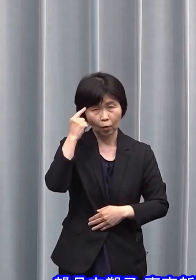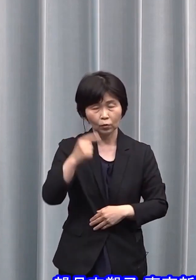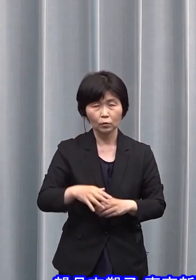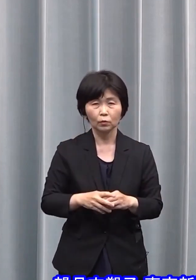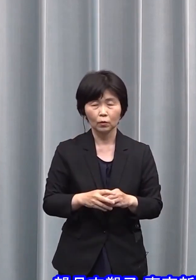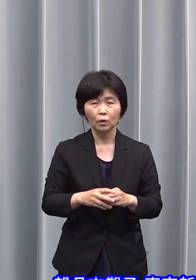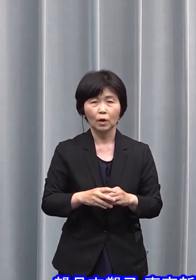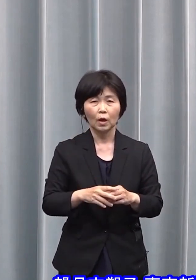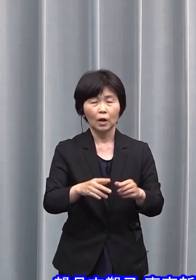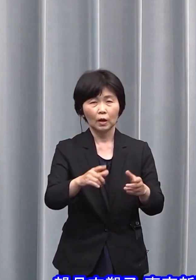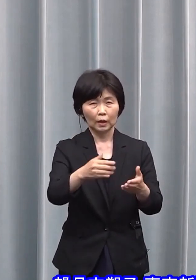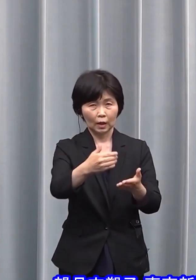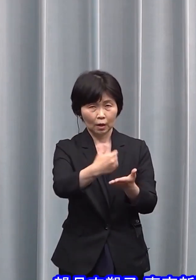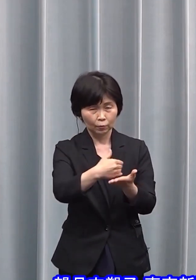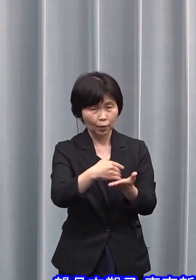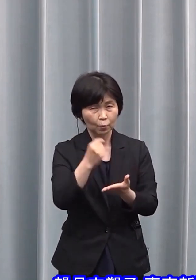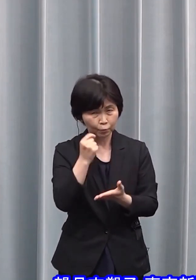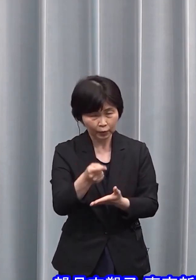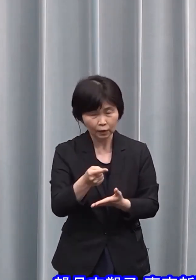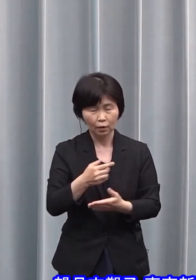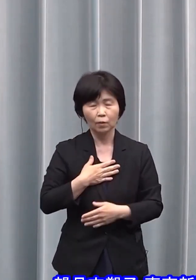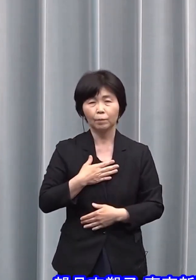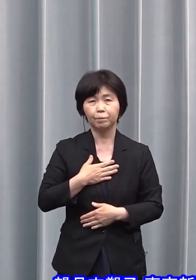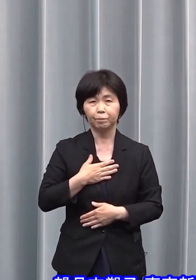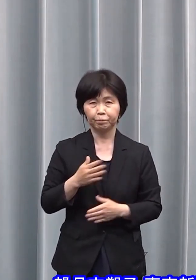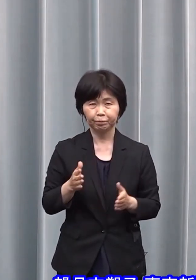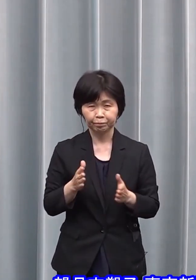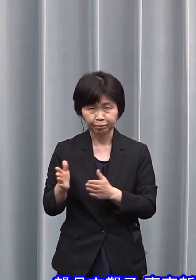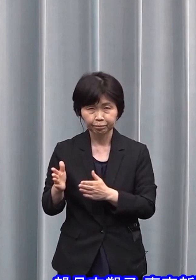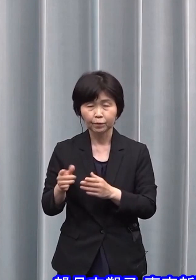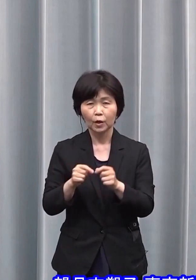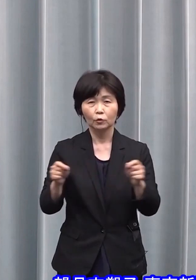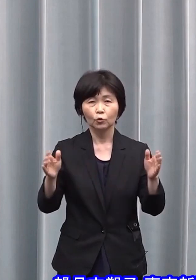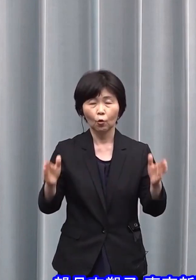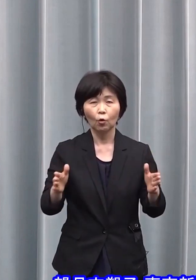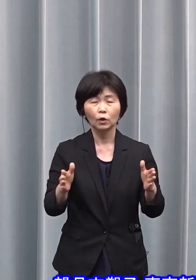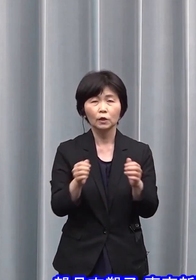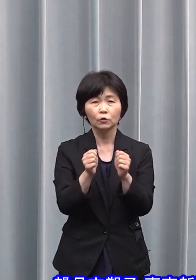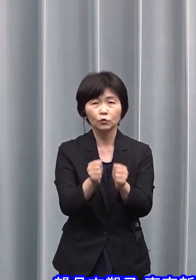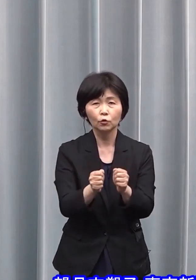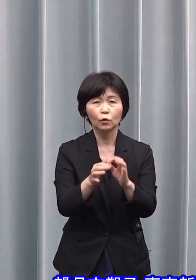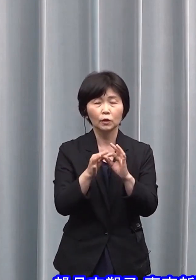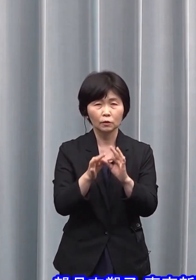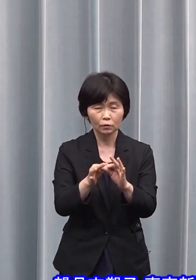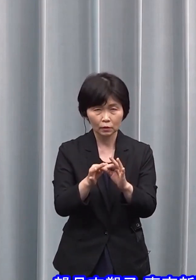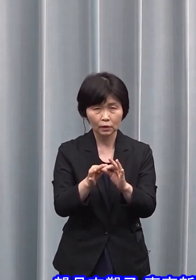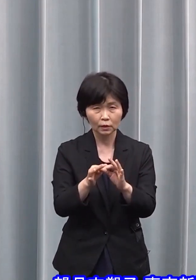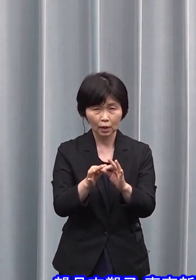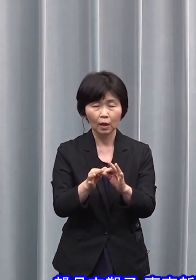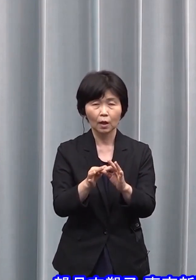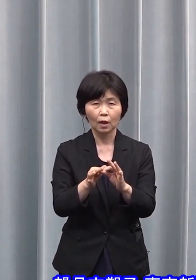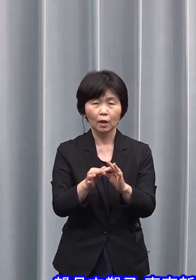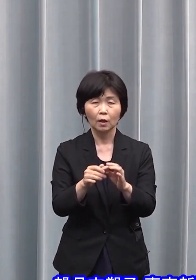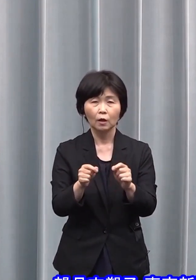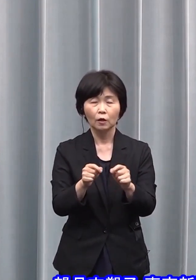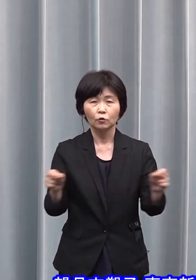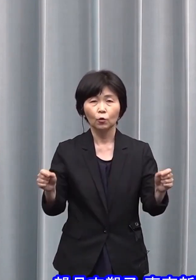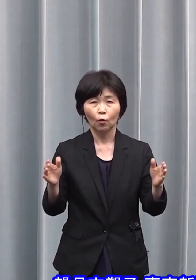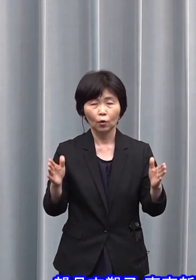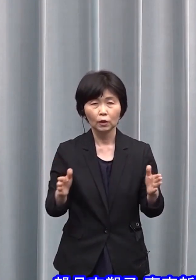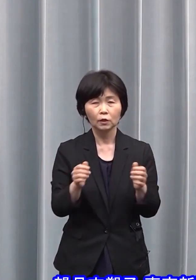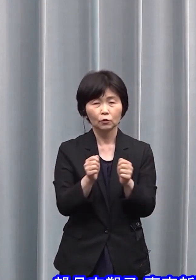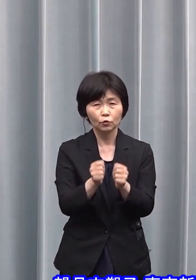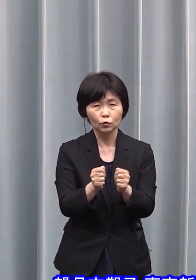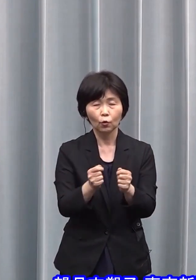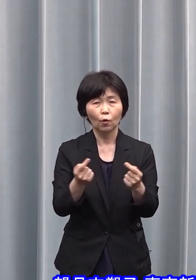はいいんですが、で長期収容について入管法改正は長期収容を、変えていくためにやるんだというお話